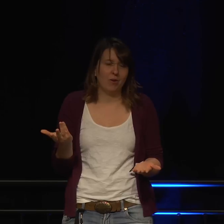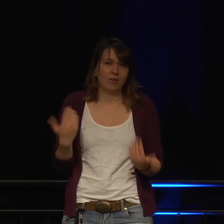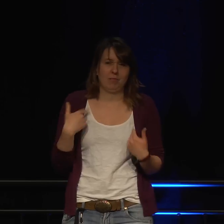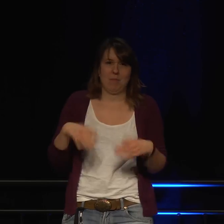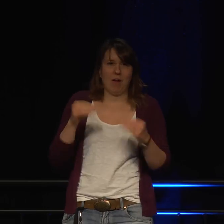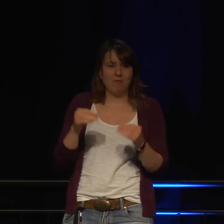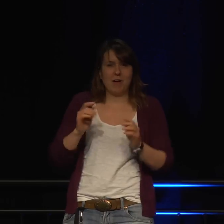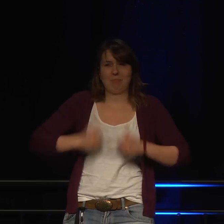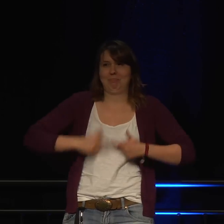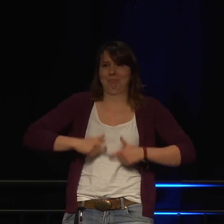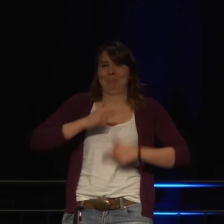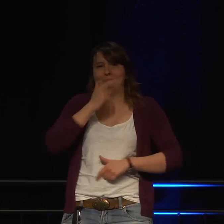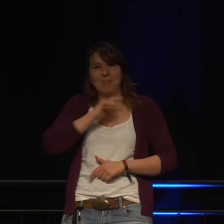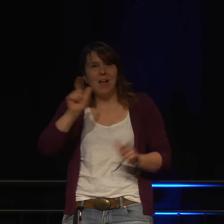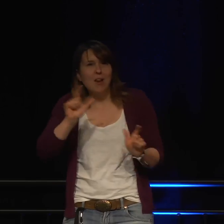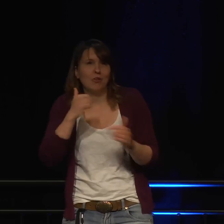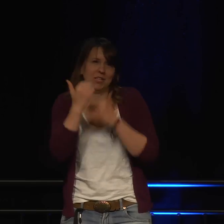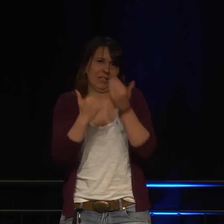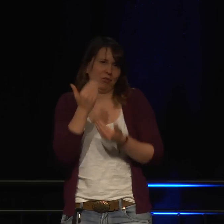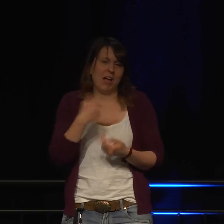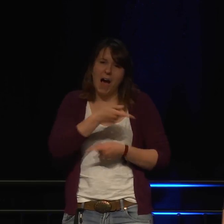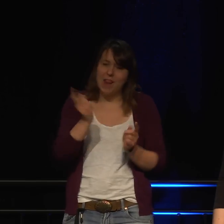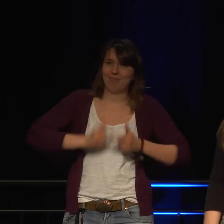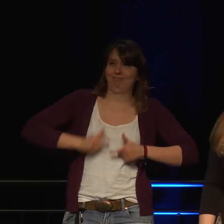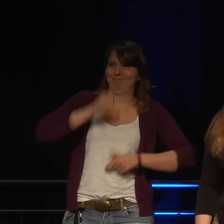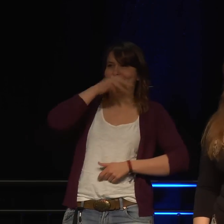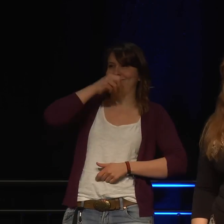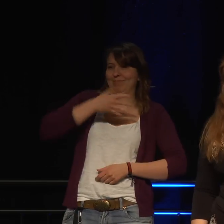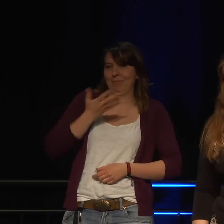2014. Y era una historia graciosa entonces y todos nos estábamos riendo.